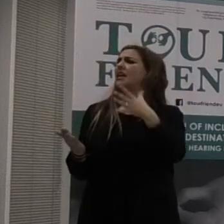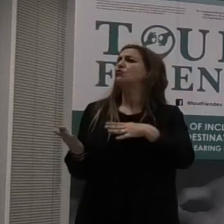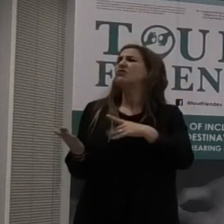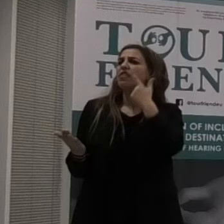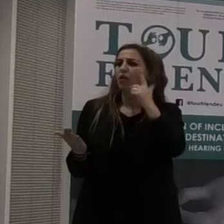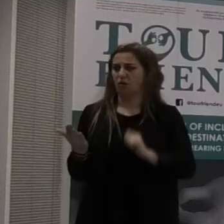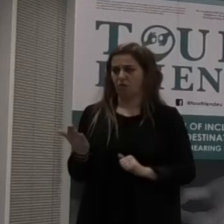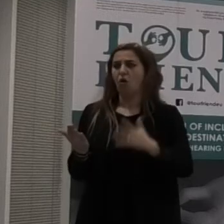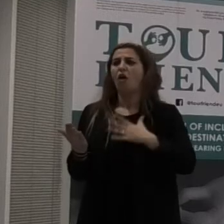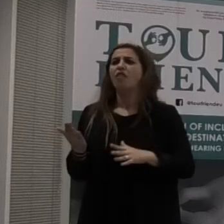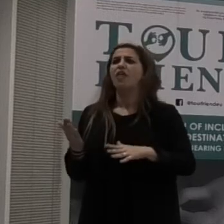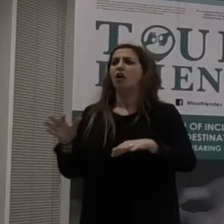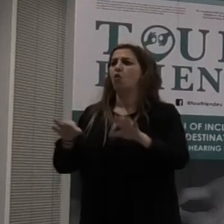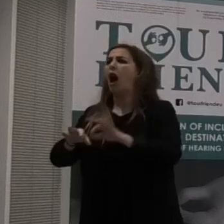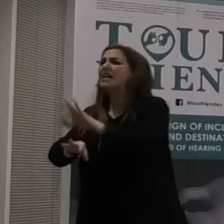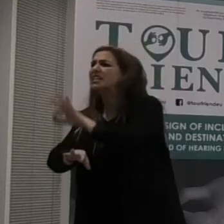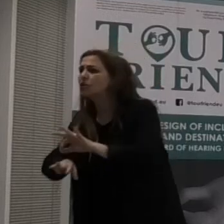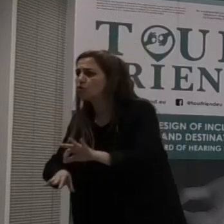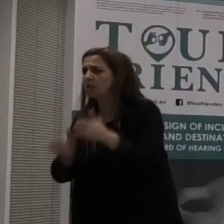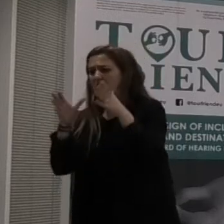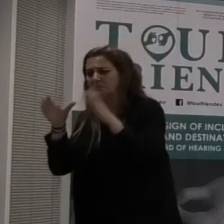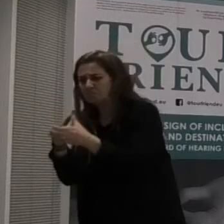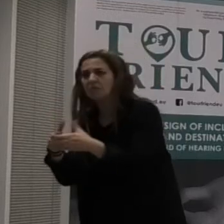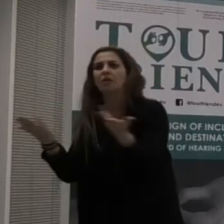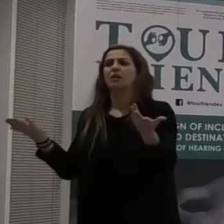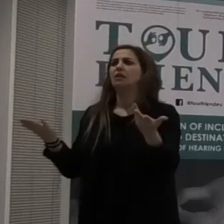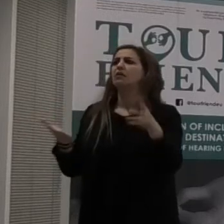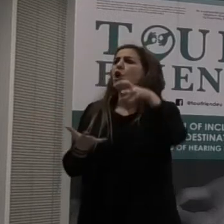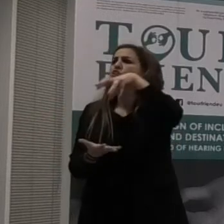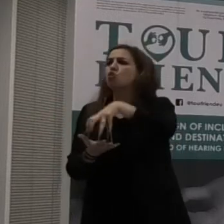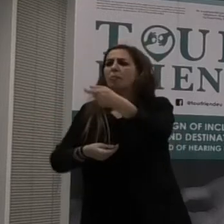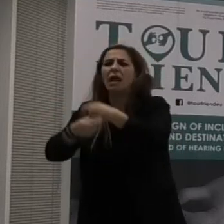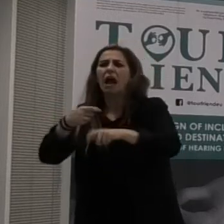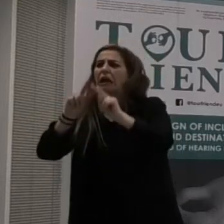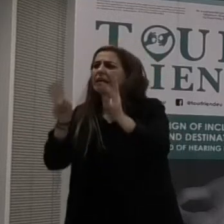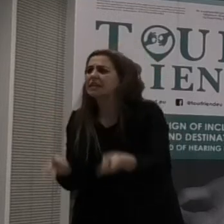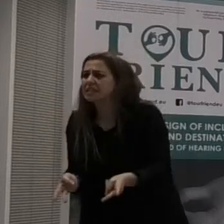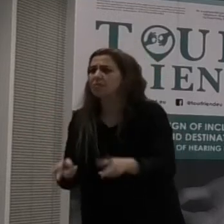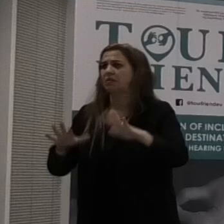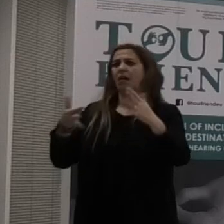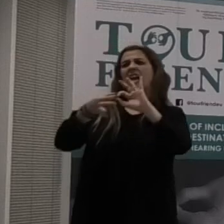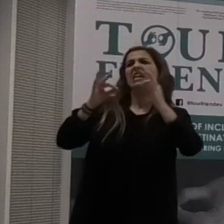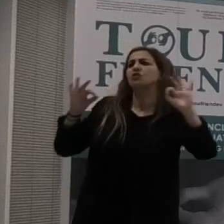να δει, είτε είναι αρχιτεκτονική, τοπικά καταστήματα, αρχαιολογία, ιστορίες τέχνης, οπότε θέλουμε να